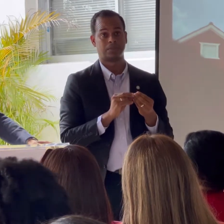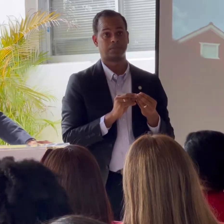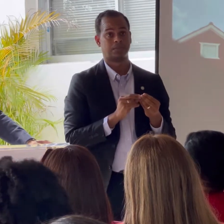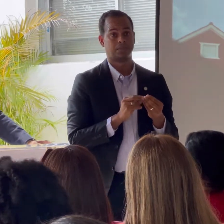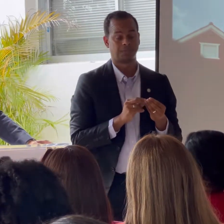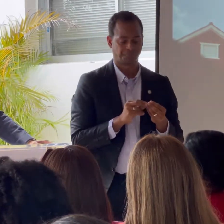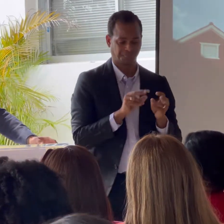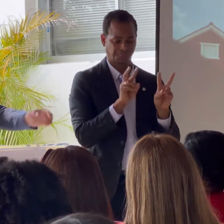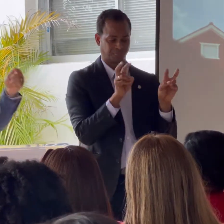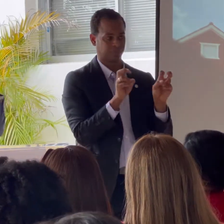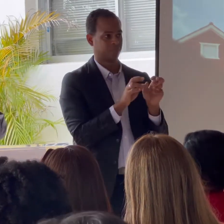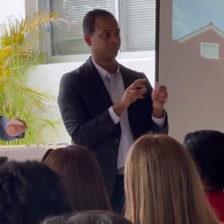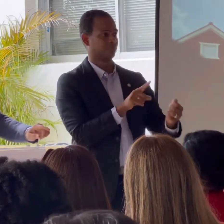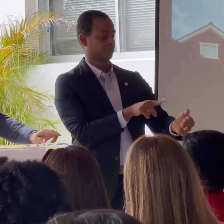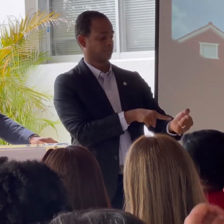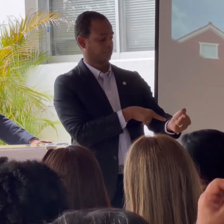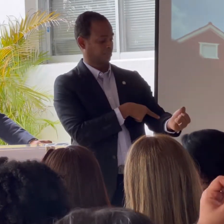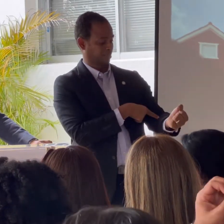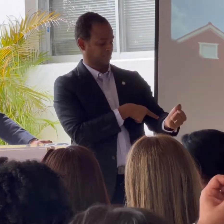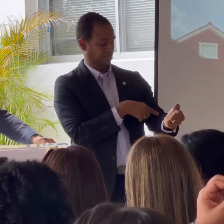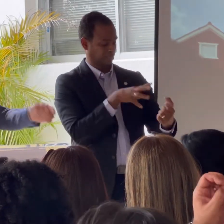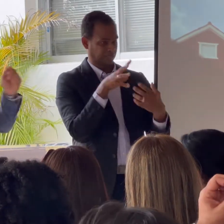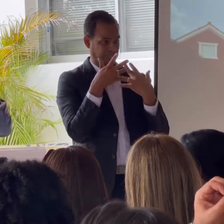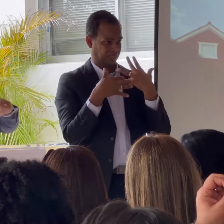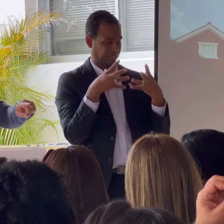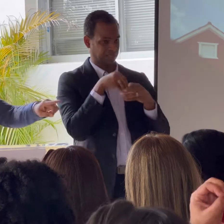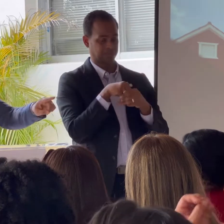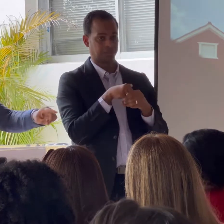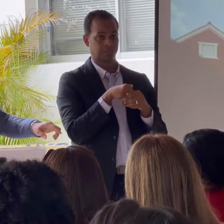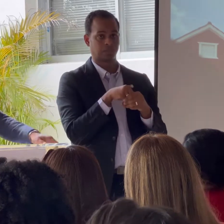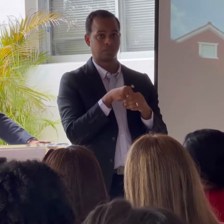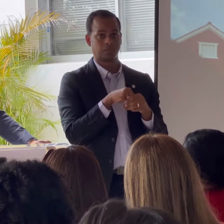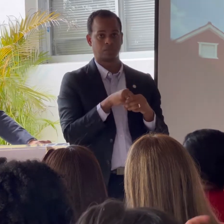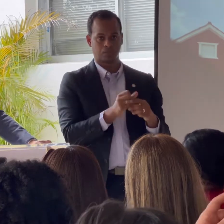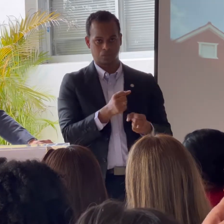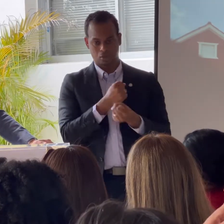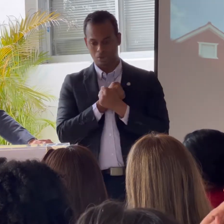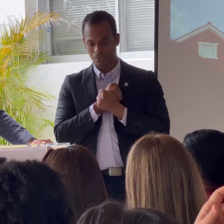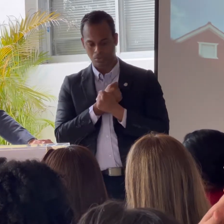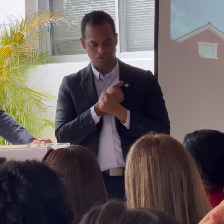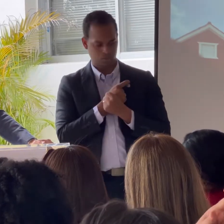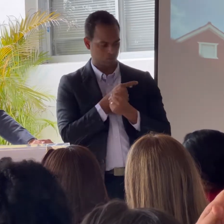analizaba la frase el autor, que la sangre no está por encima del amor.